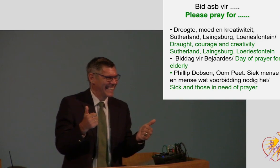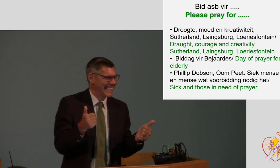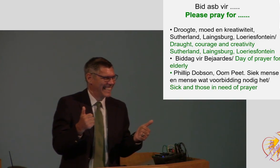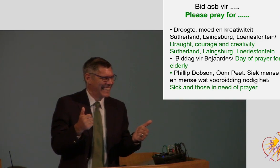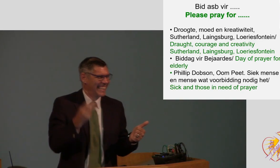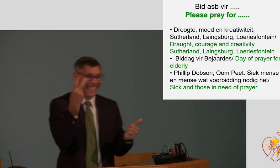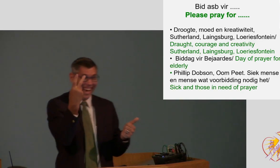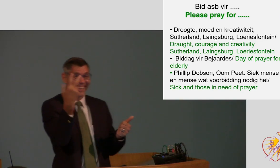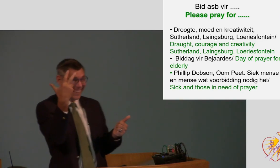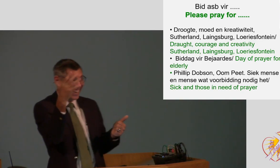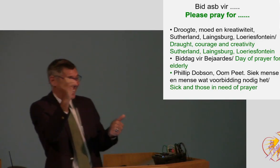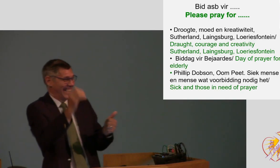80.